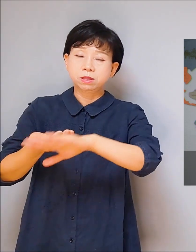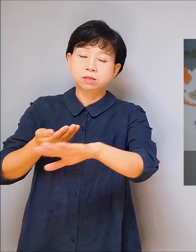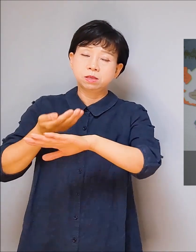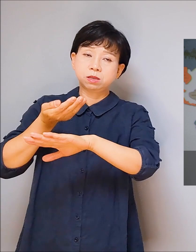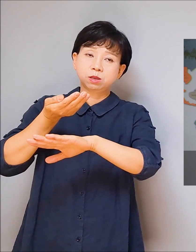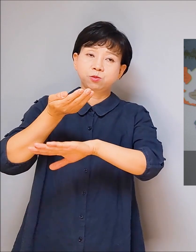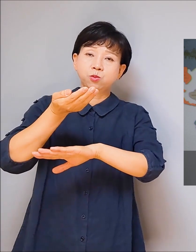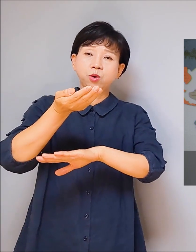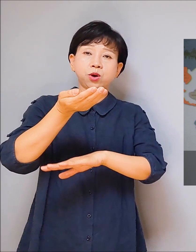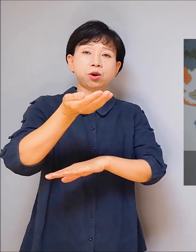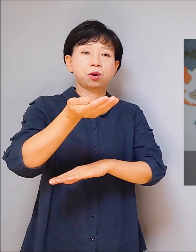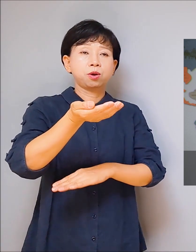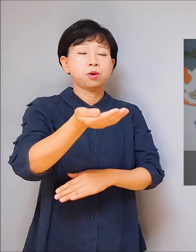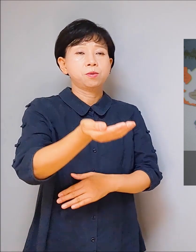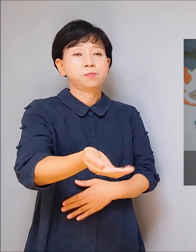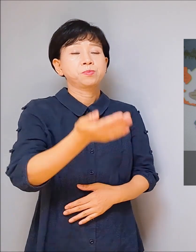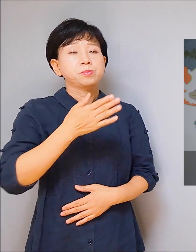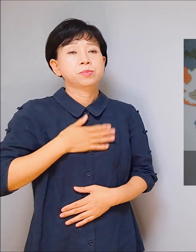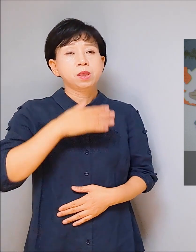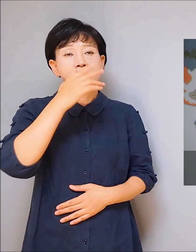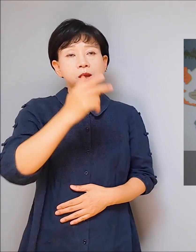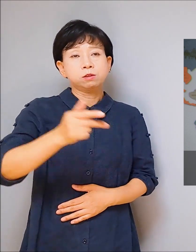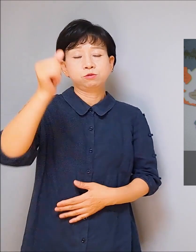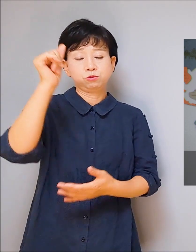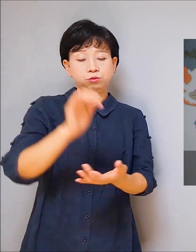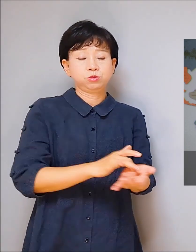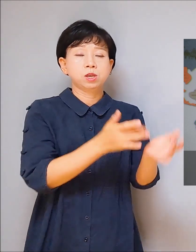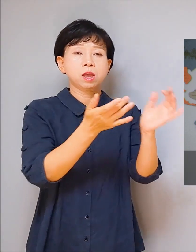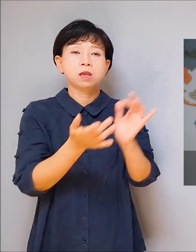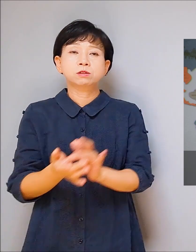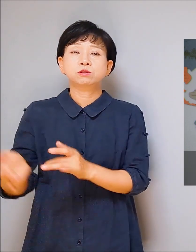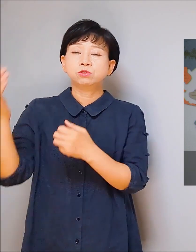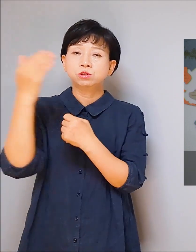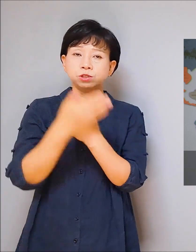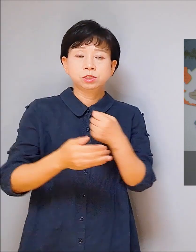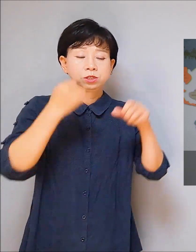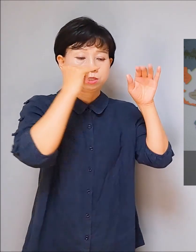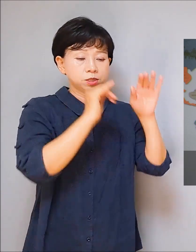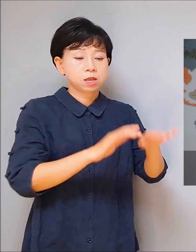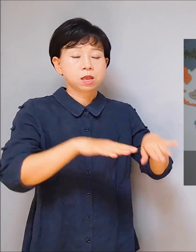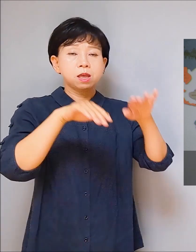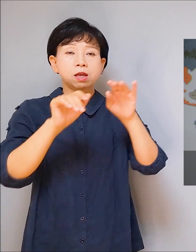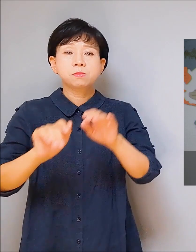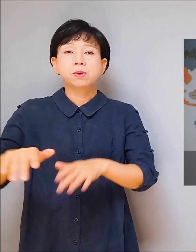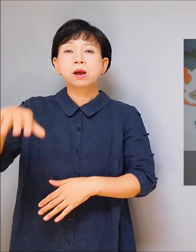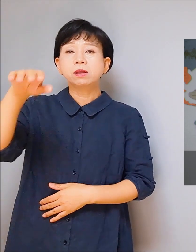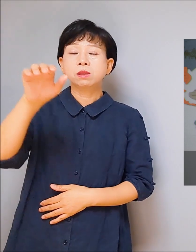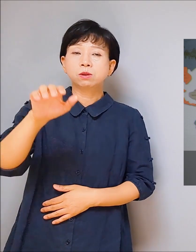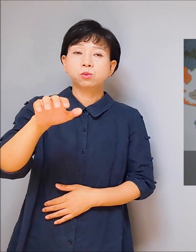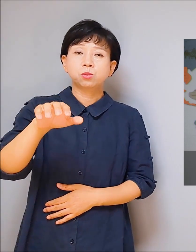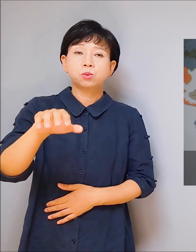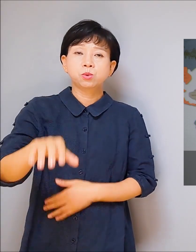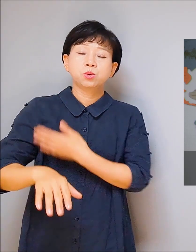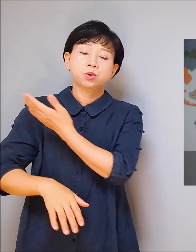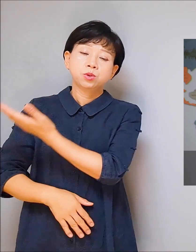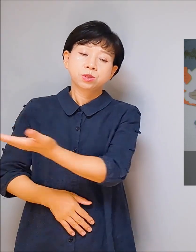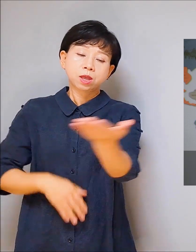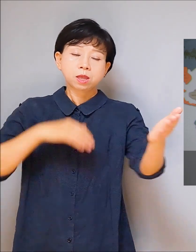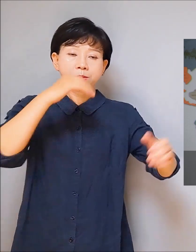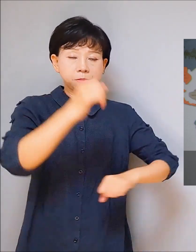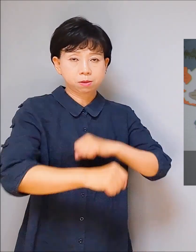장파에 배 띄워 내 주 예수 은혜의